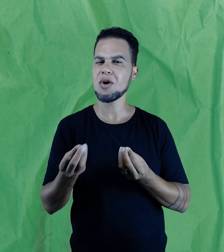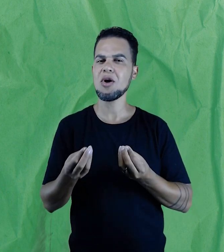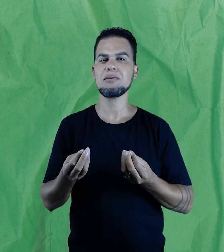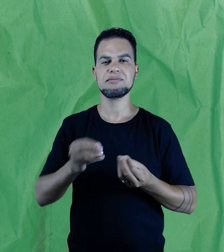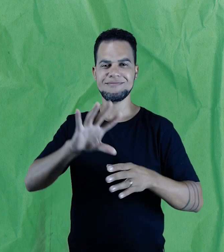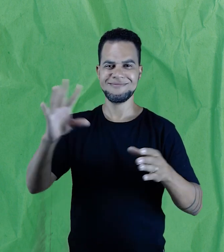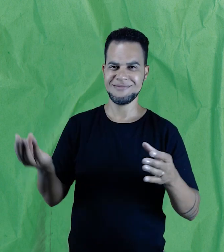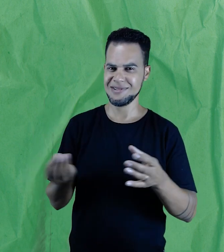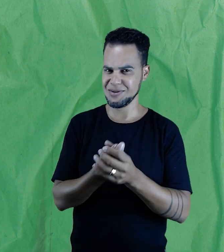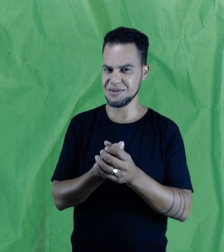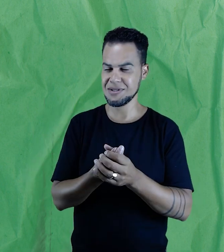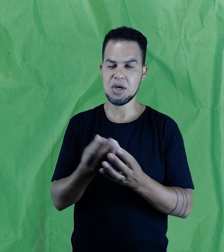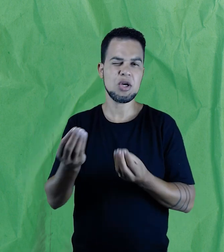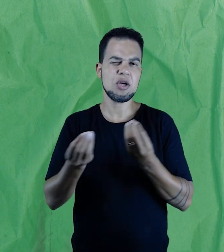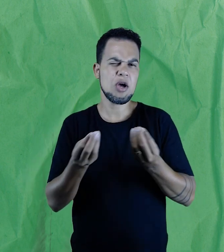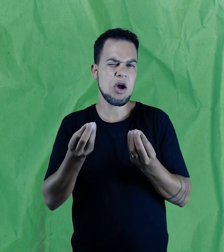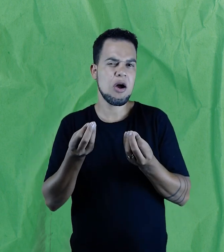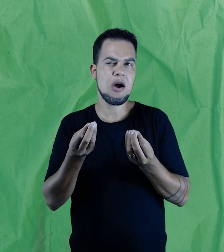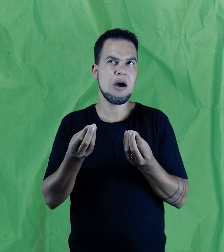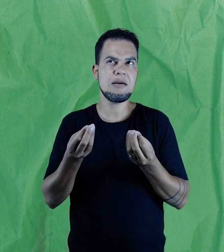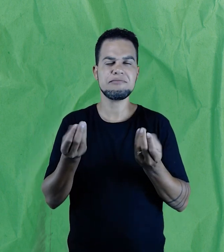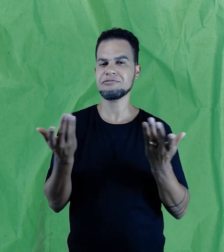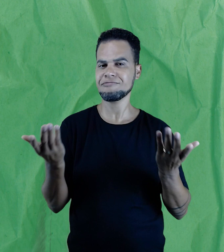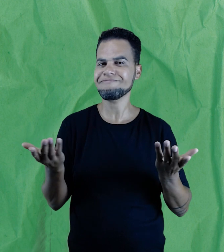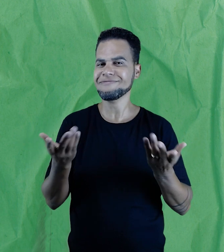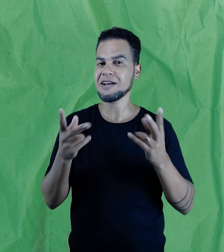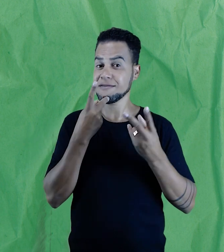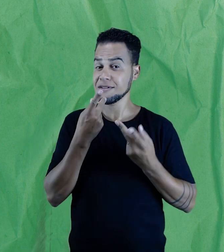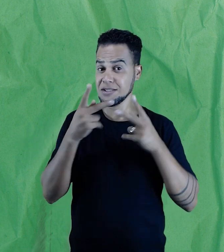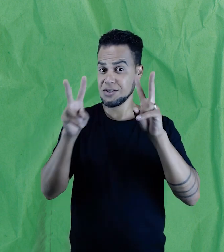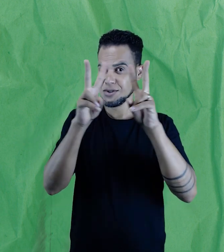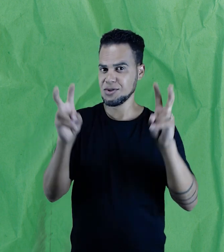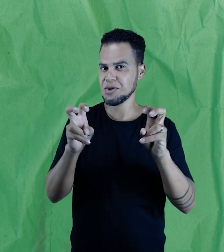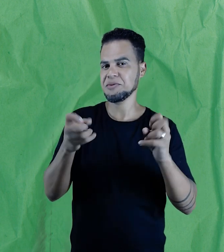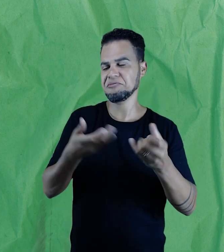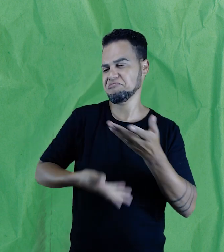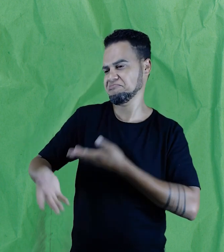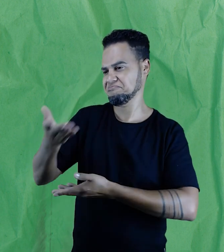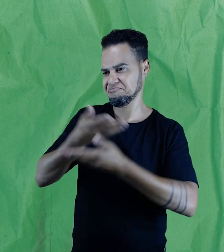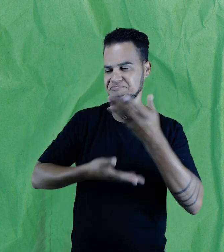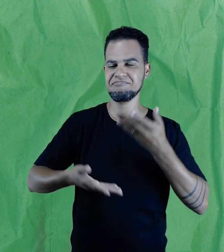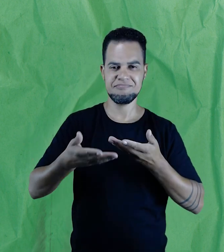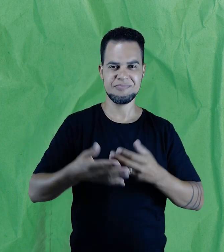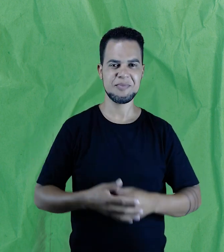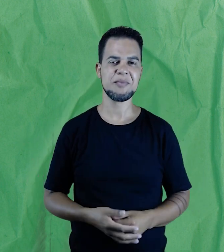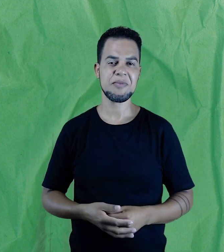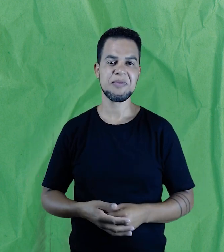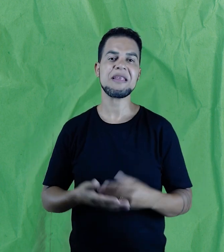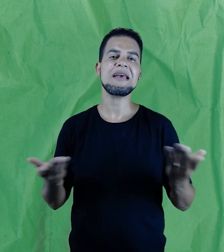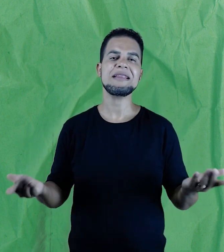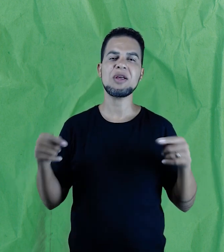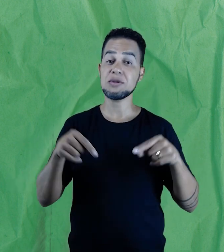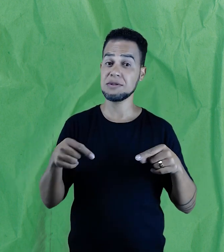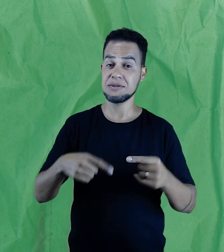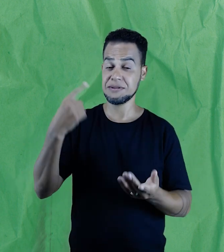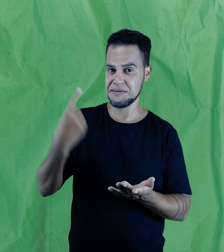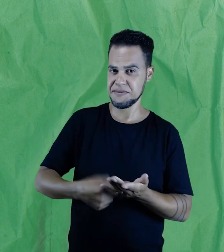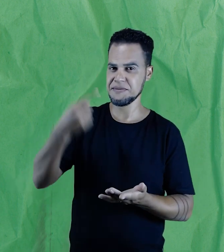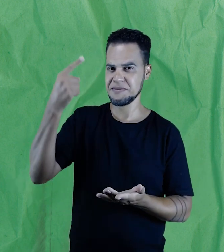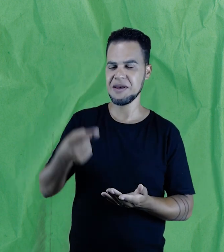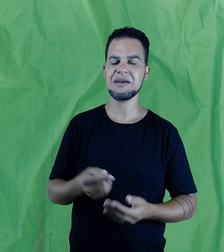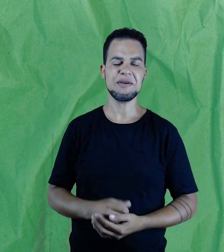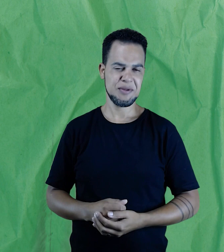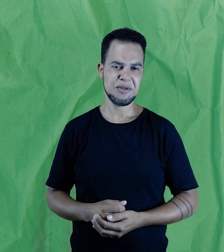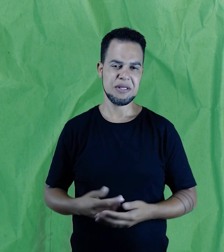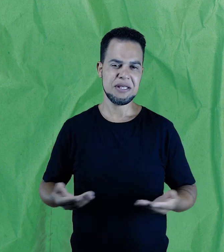tratar a inclusão, como tratar de fato o próximo. Então, são esses marcos